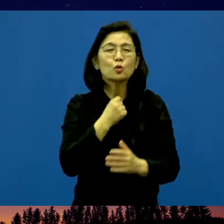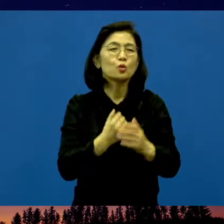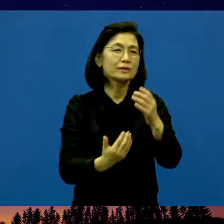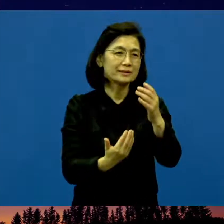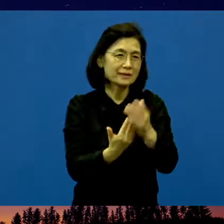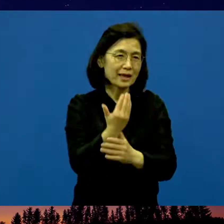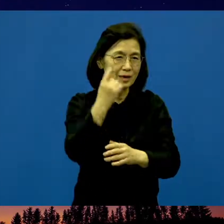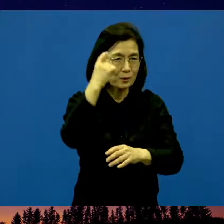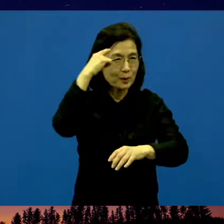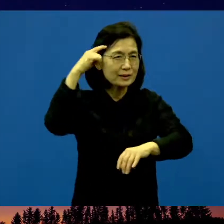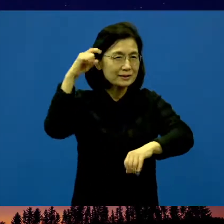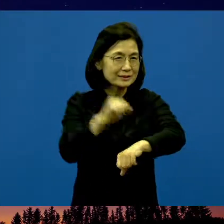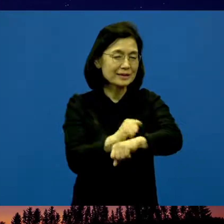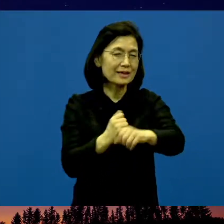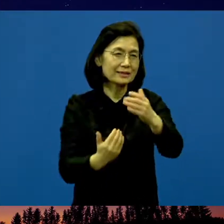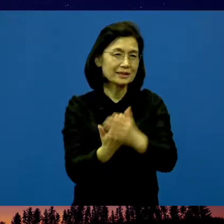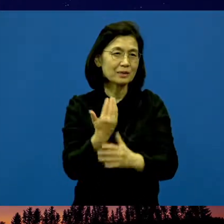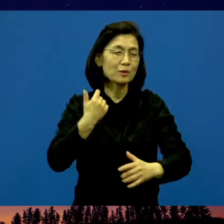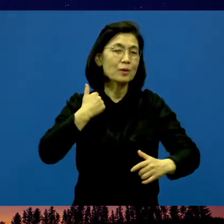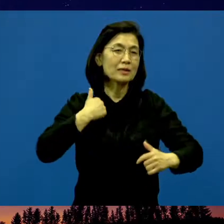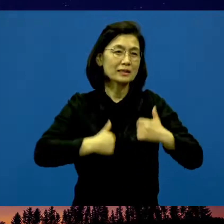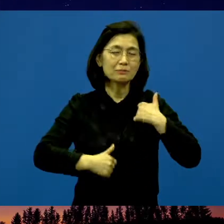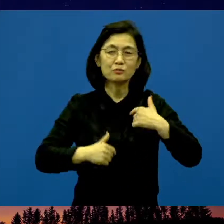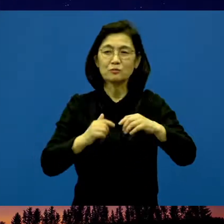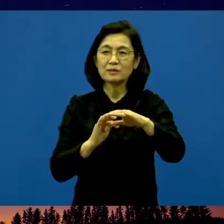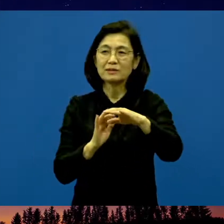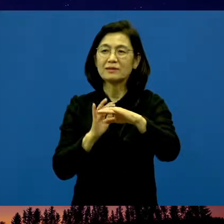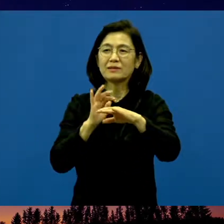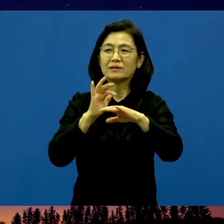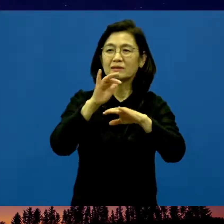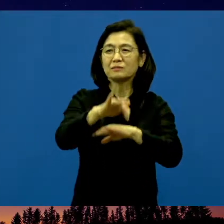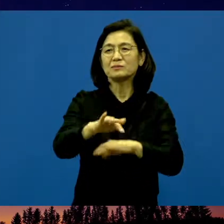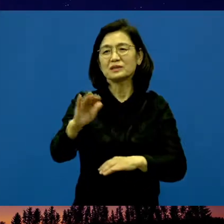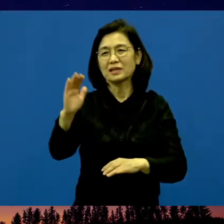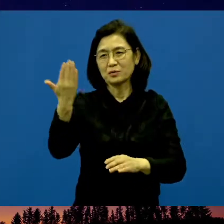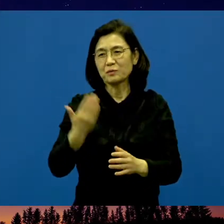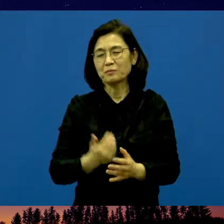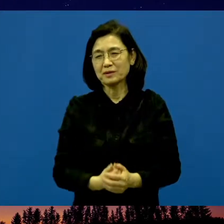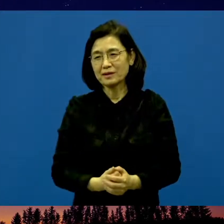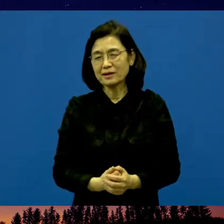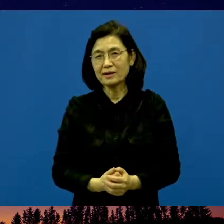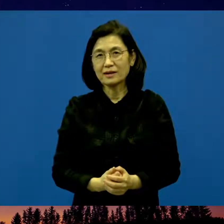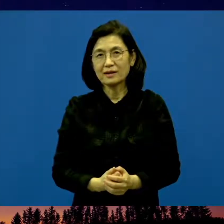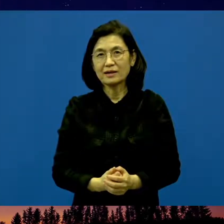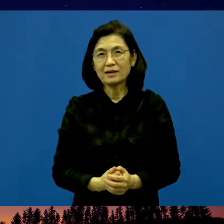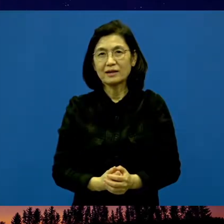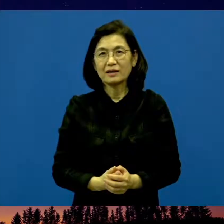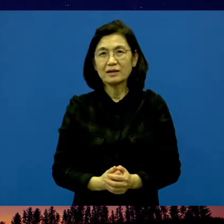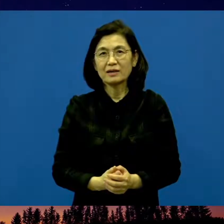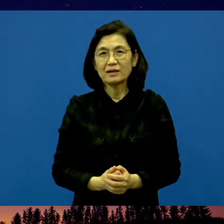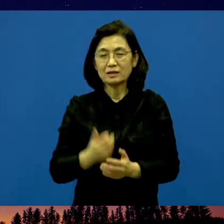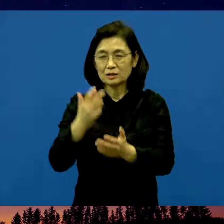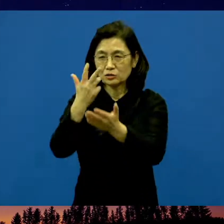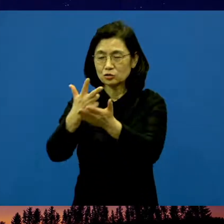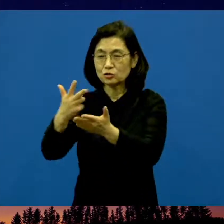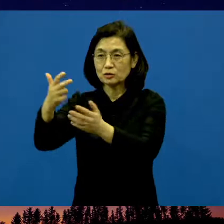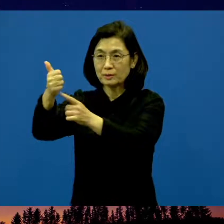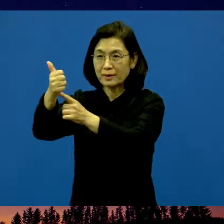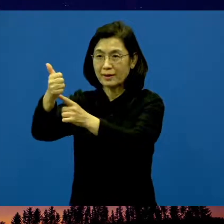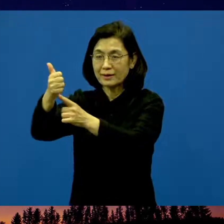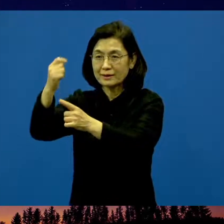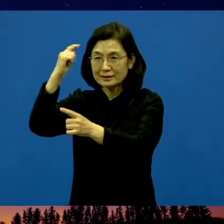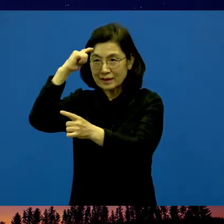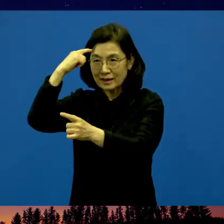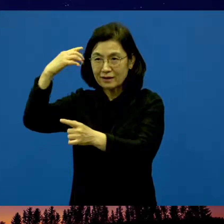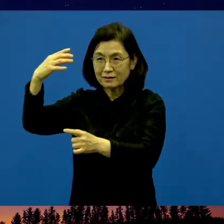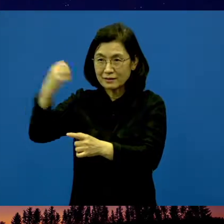지혜가 일어나고 기쁨이 넘치고 그렇게 되는 것입니다. 주님의 관점으로 우리가 살아가게 될 때